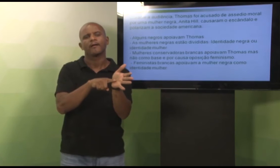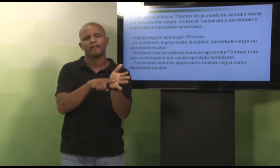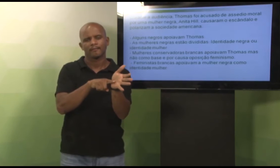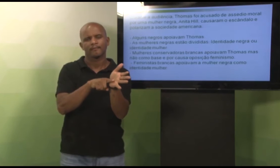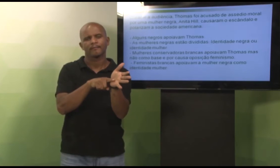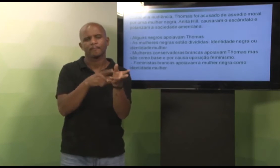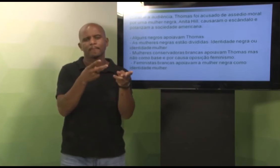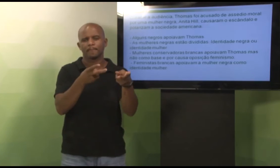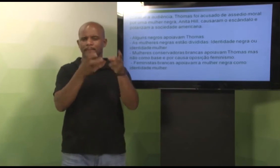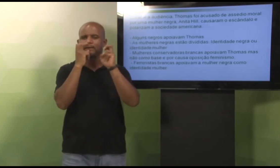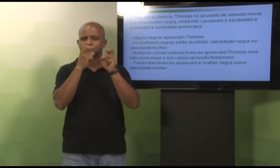E assim começou